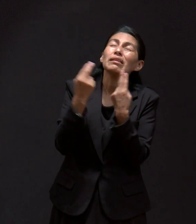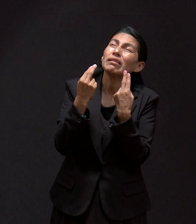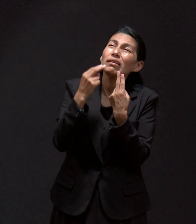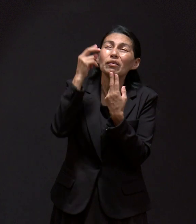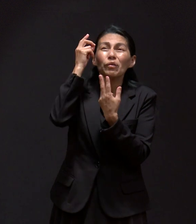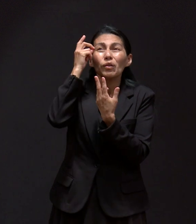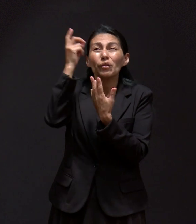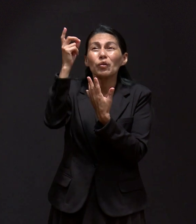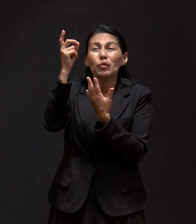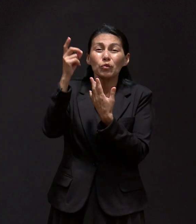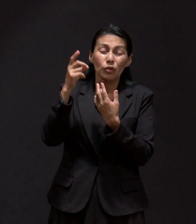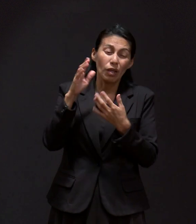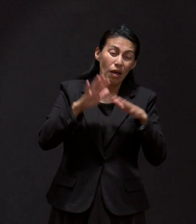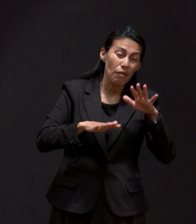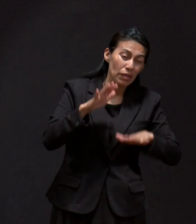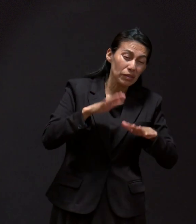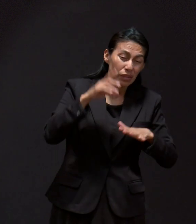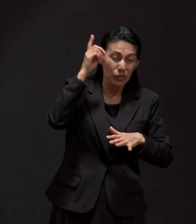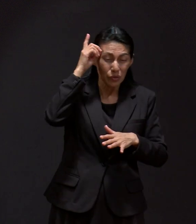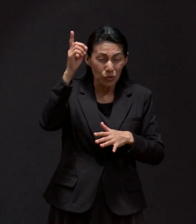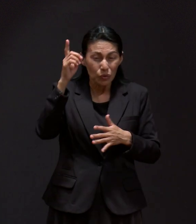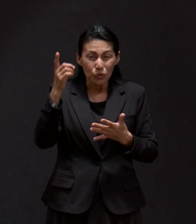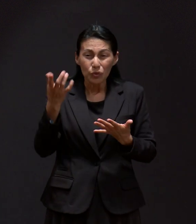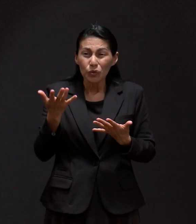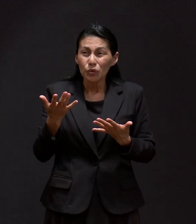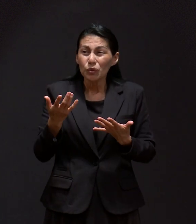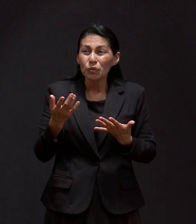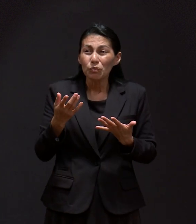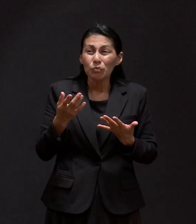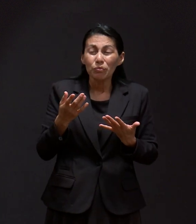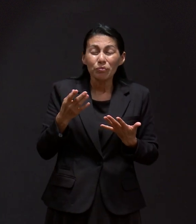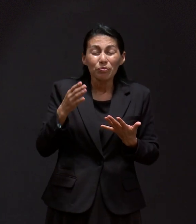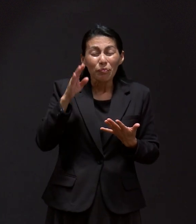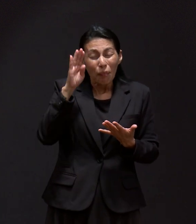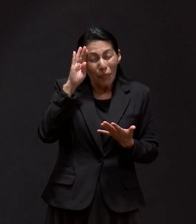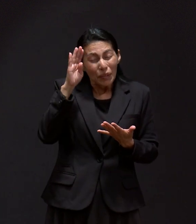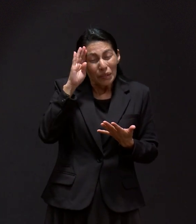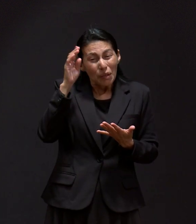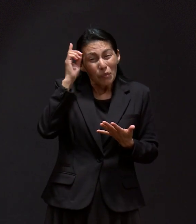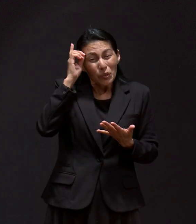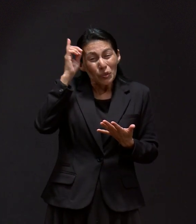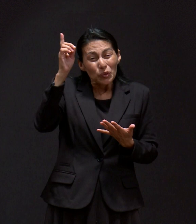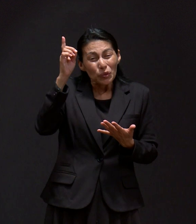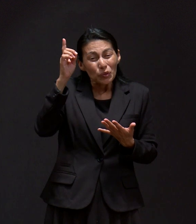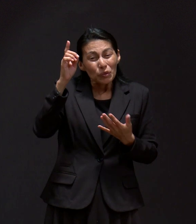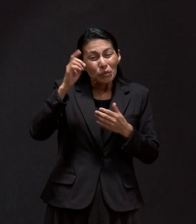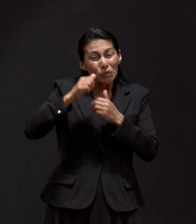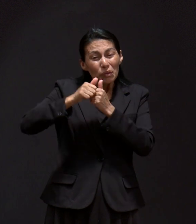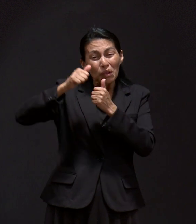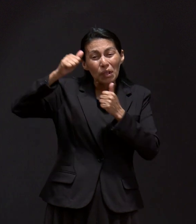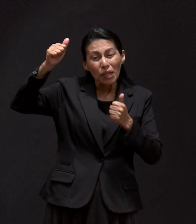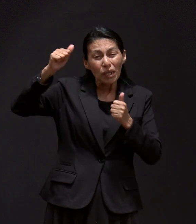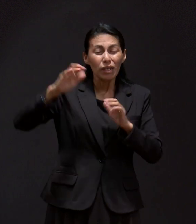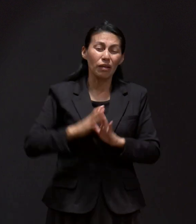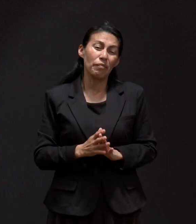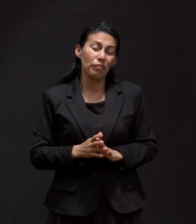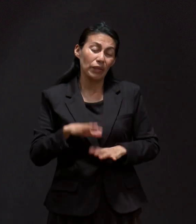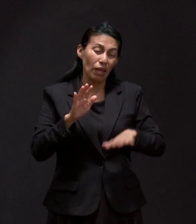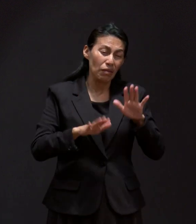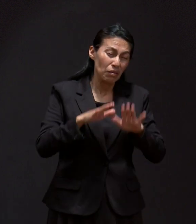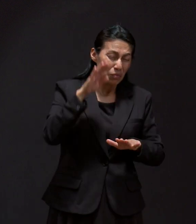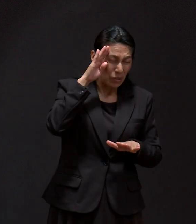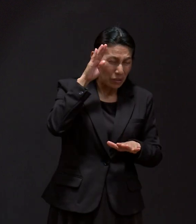recordarnos dios está en medio de nuestros problemas porque a veces en medio de las crisis creemos que estamos solos y